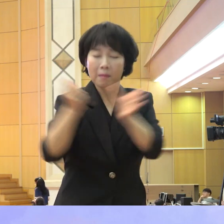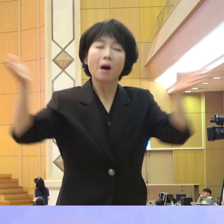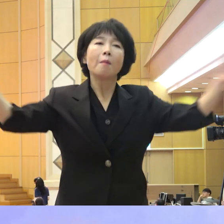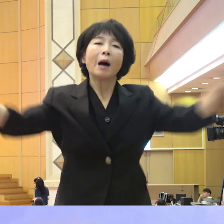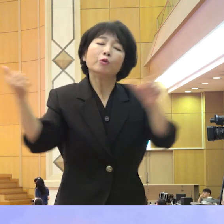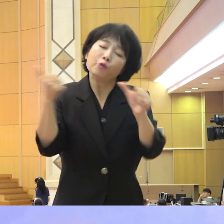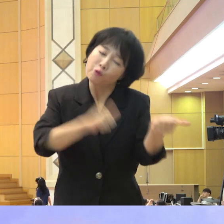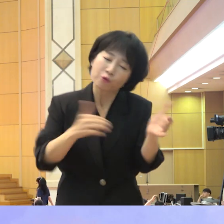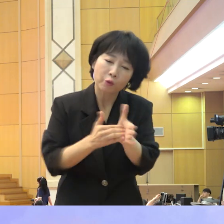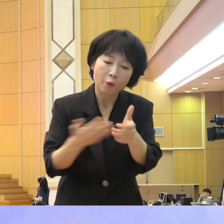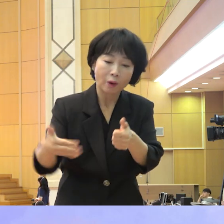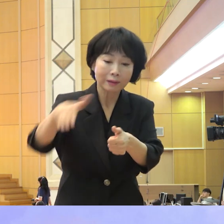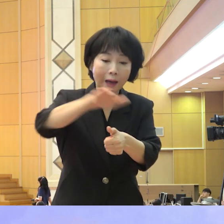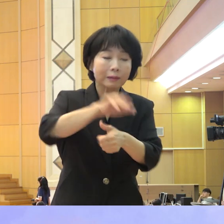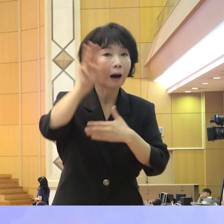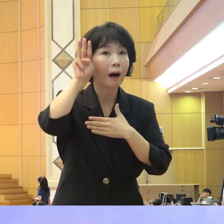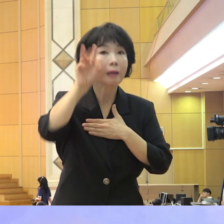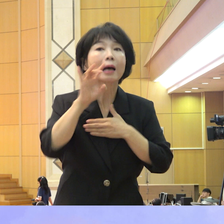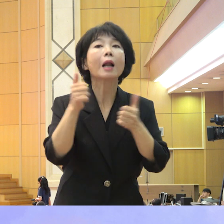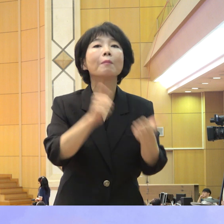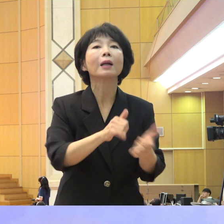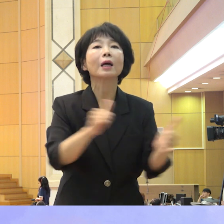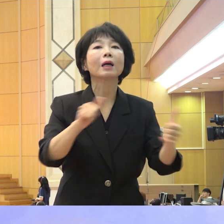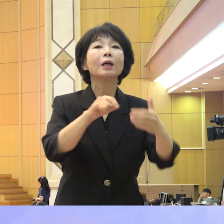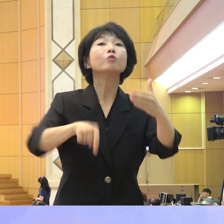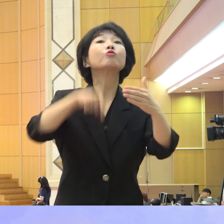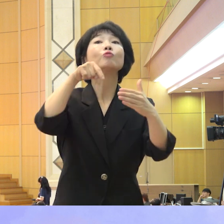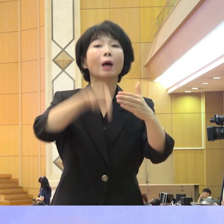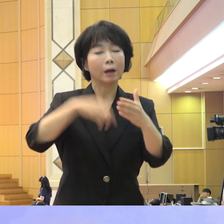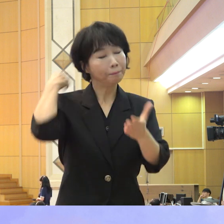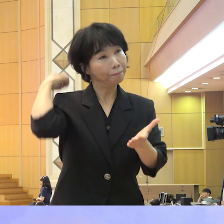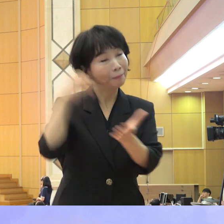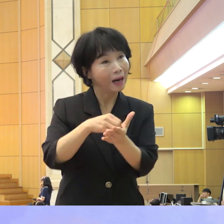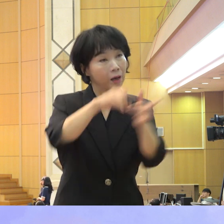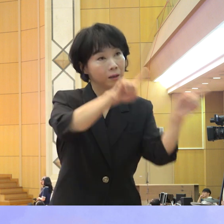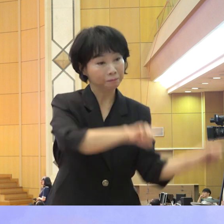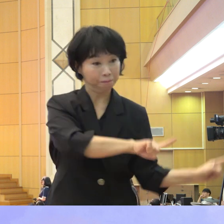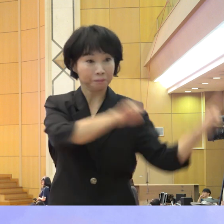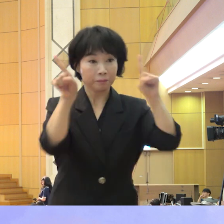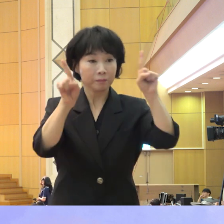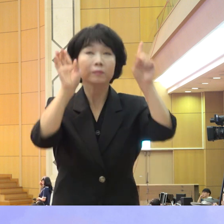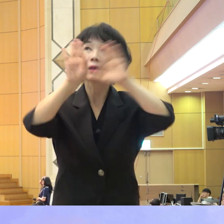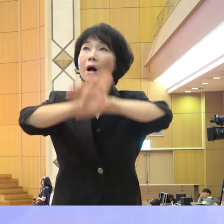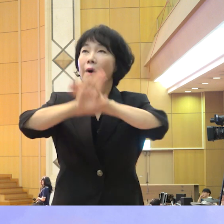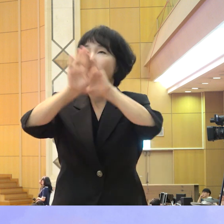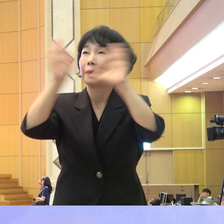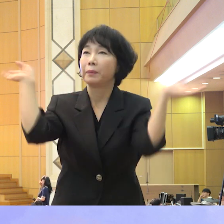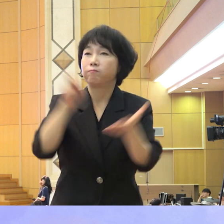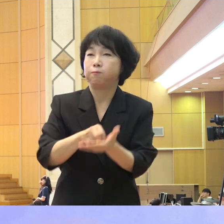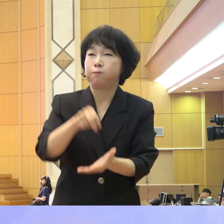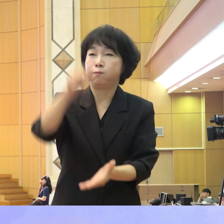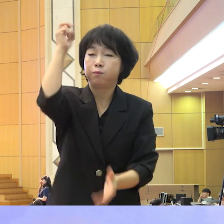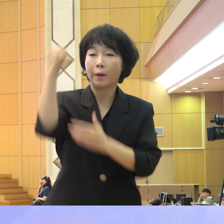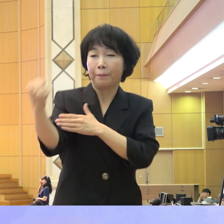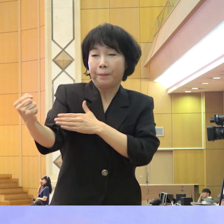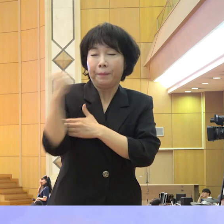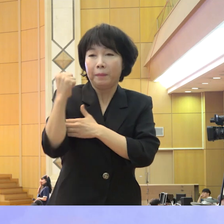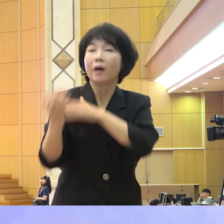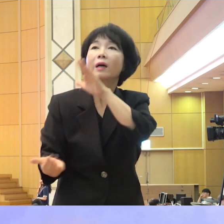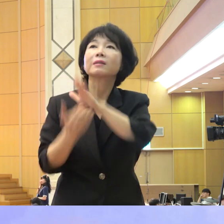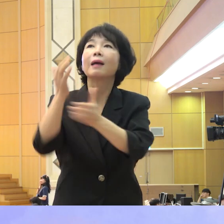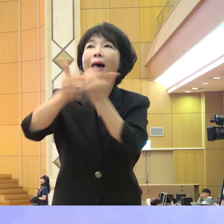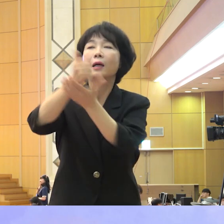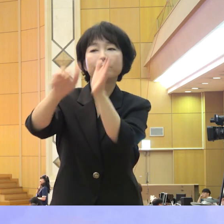못 박혀 죽으시고 장사한 지 사흘 만에 죽은 자 가운데서 다시 살아나시며 하늘에